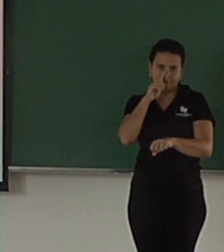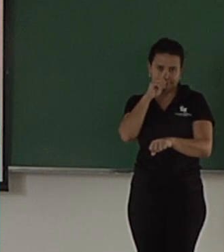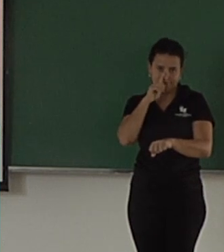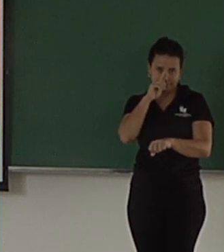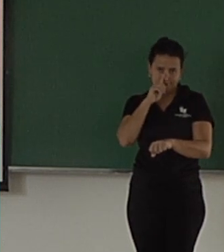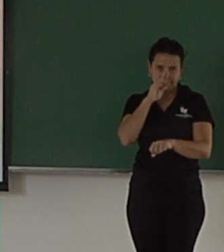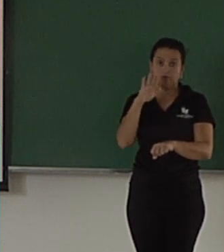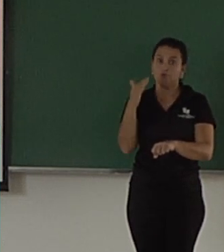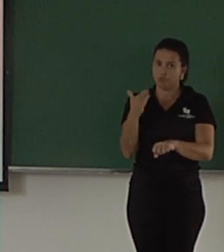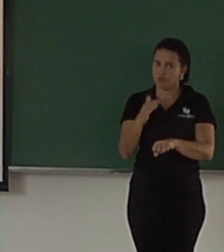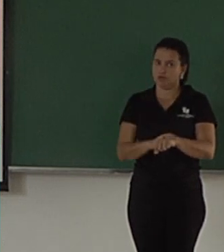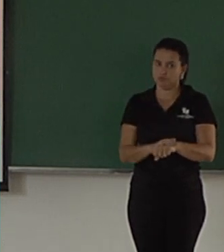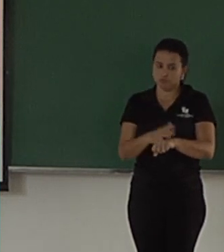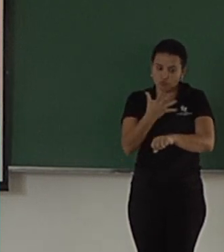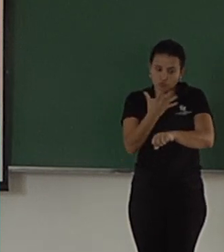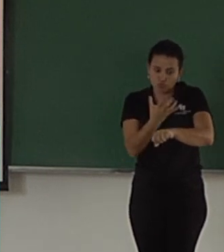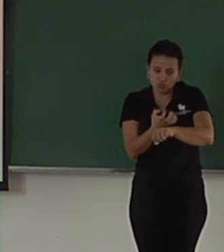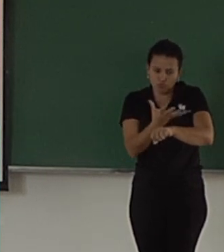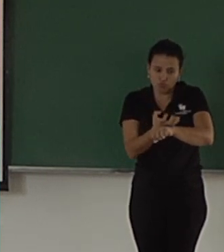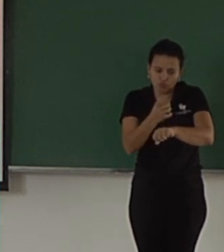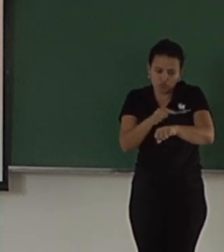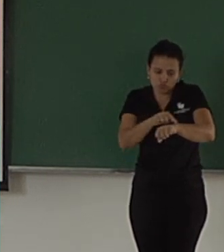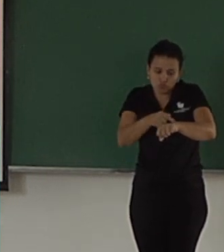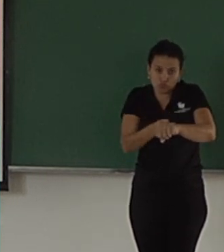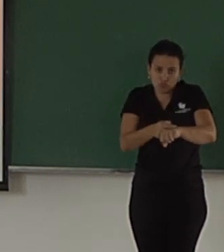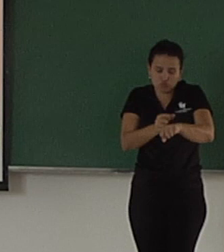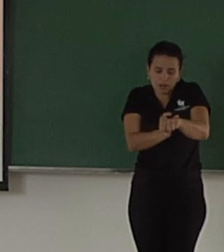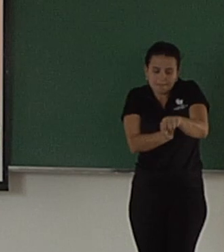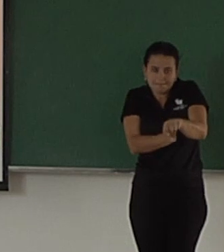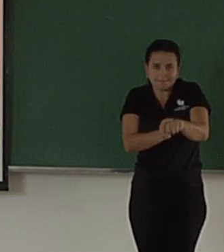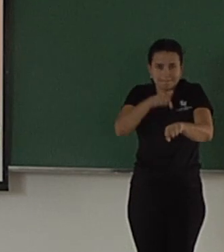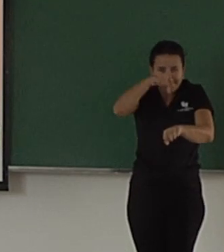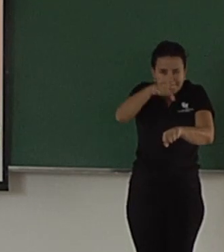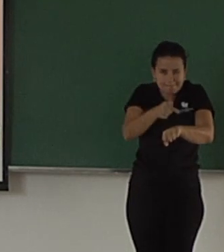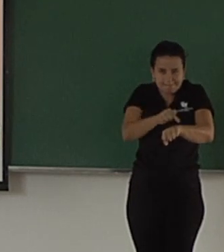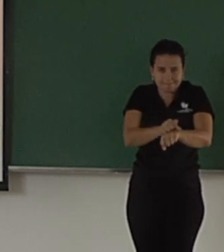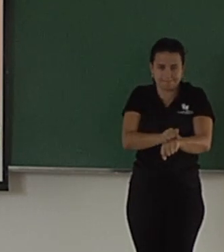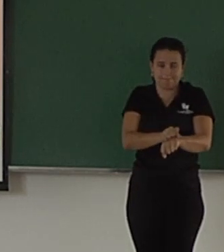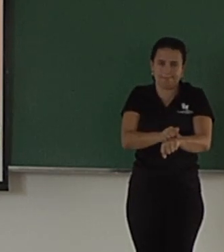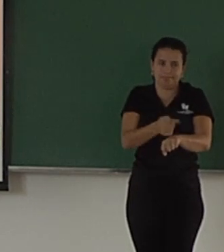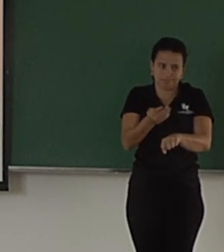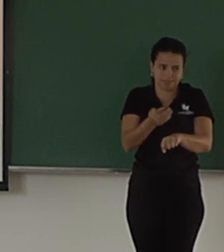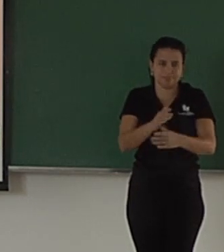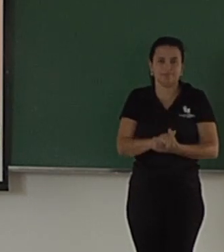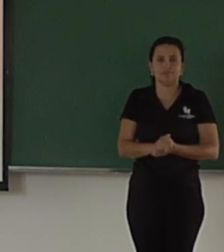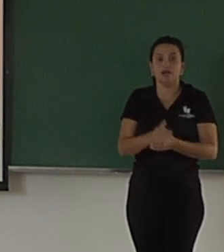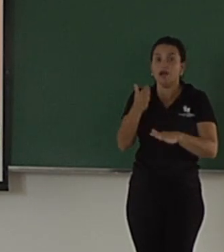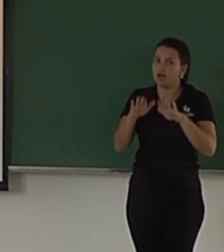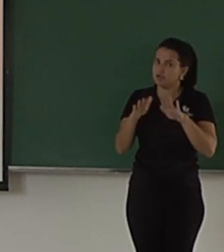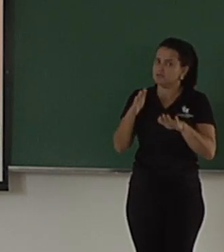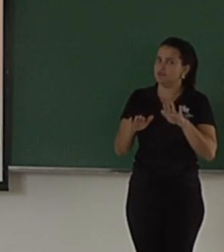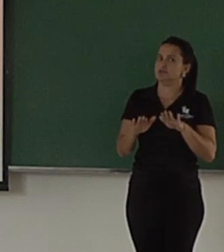de grandes proporções, quando ela atinge um grande percentual da superfície corpórea, ela, às vezes, leva